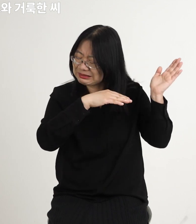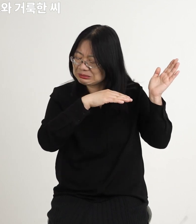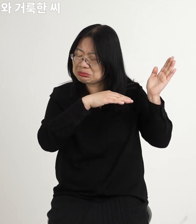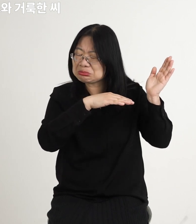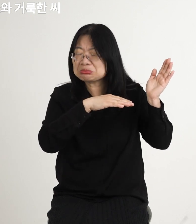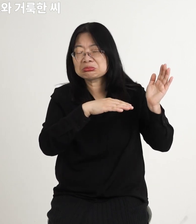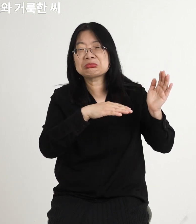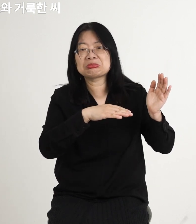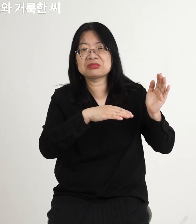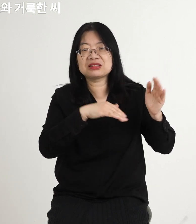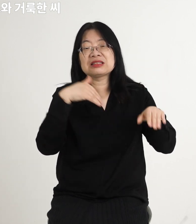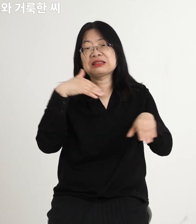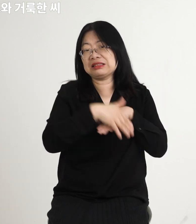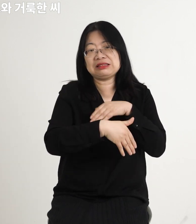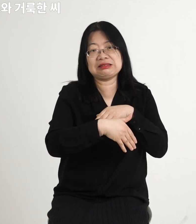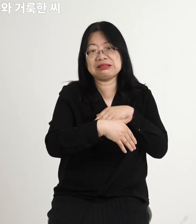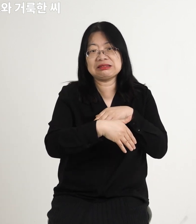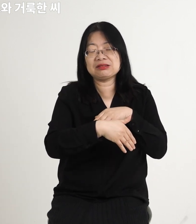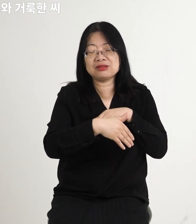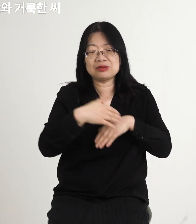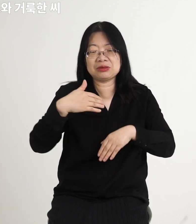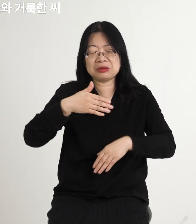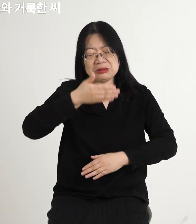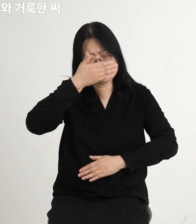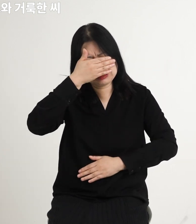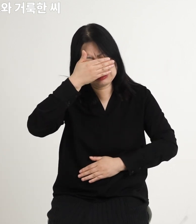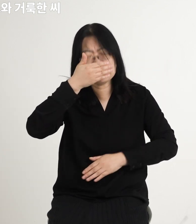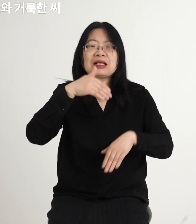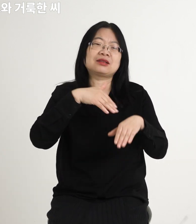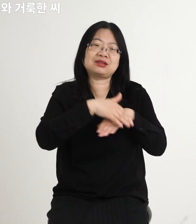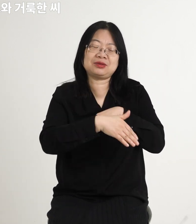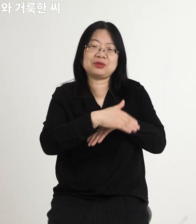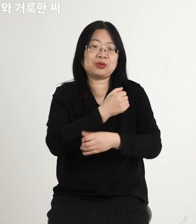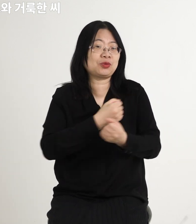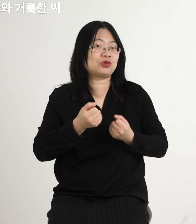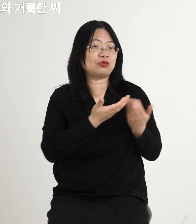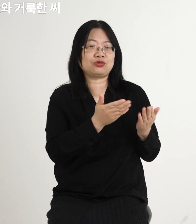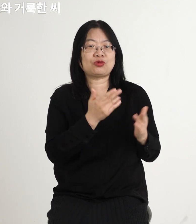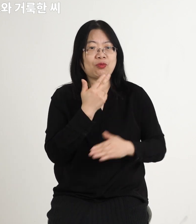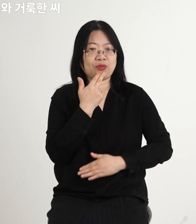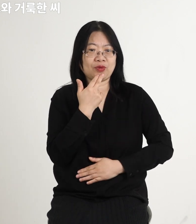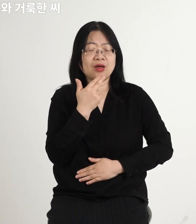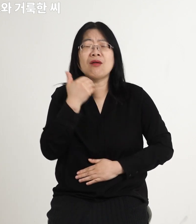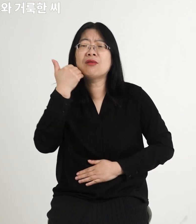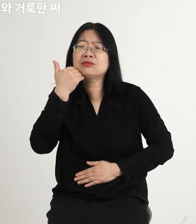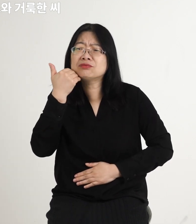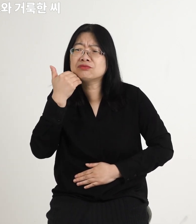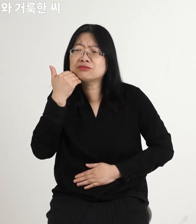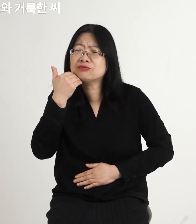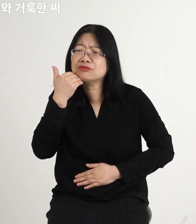해줄게 이렇게 우리의 죄를 용서하진 않습니다. 누군가